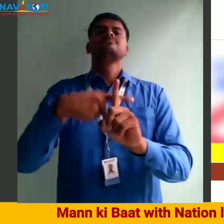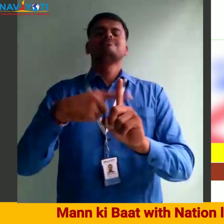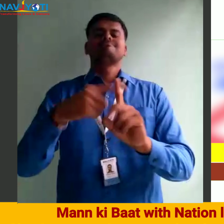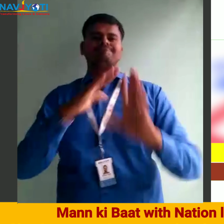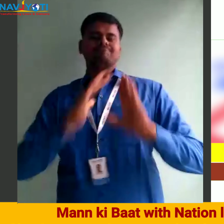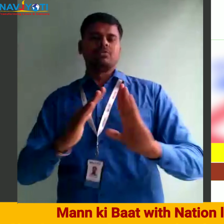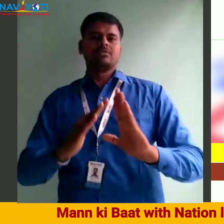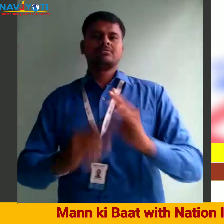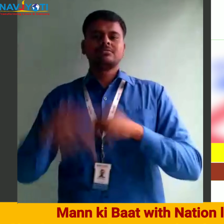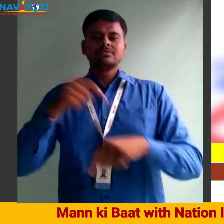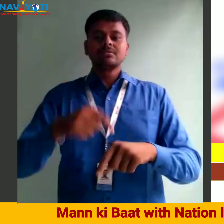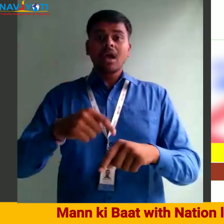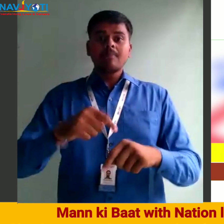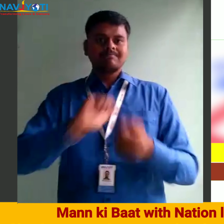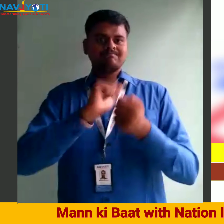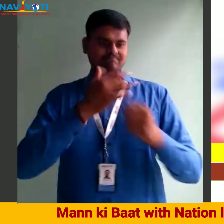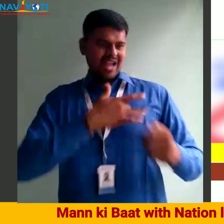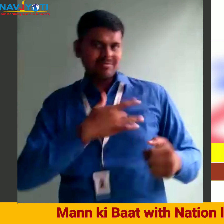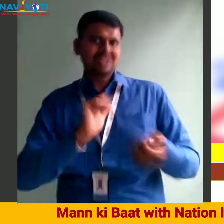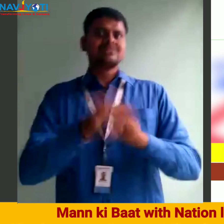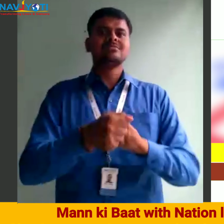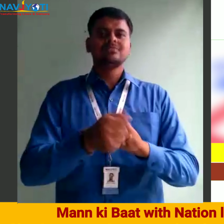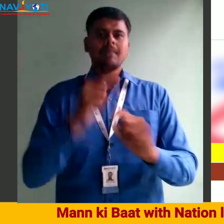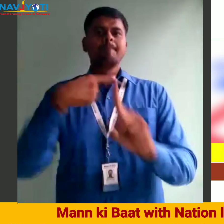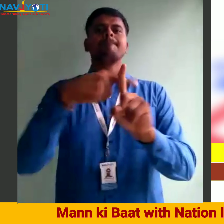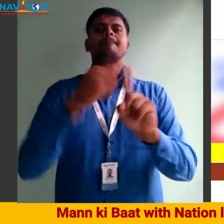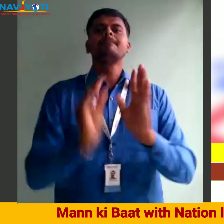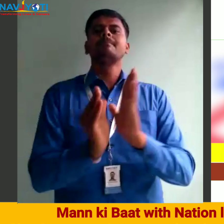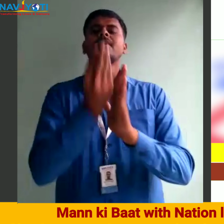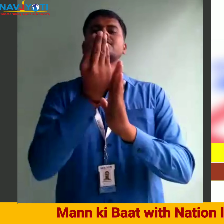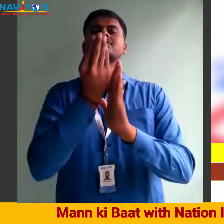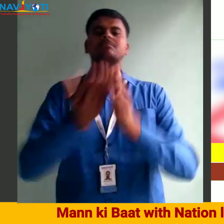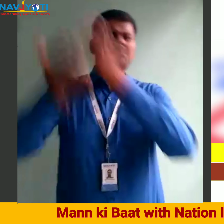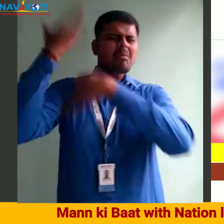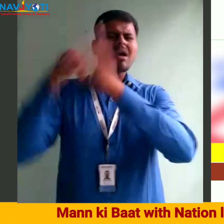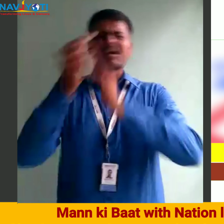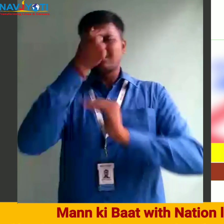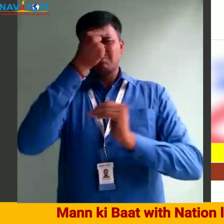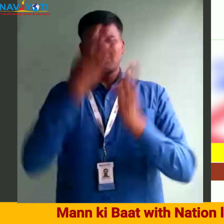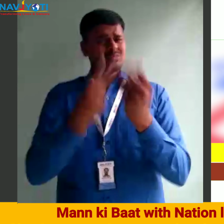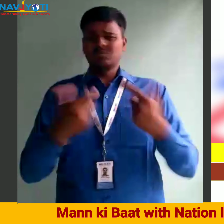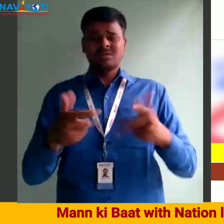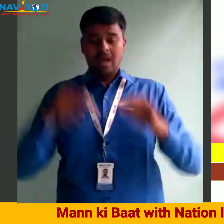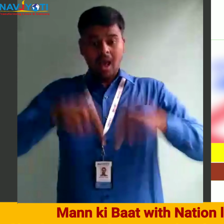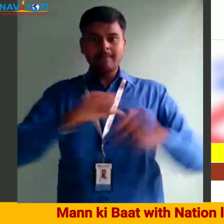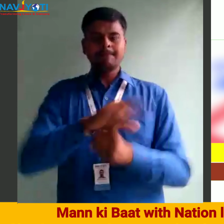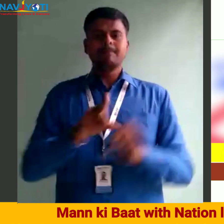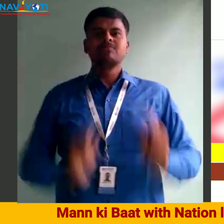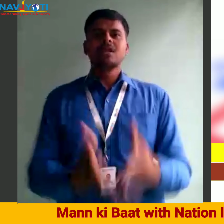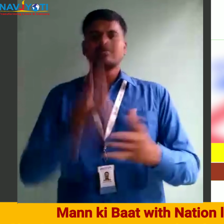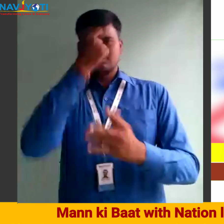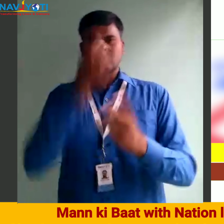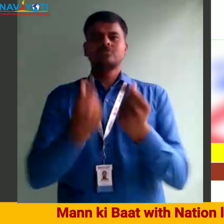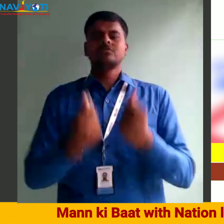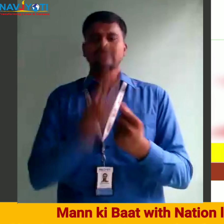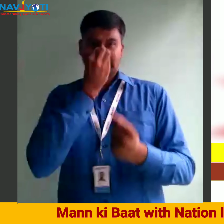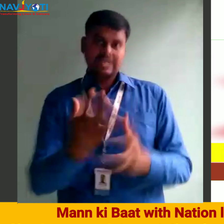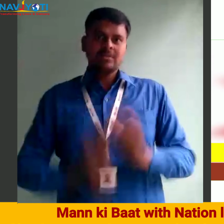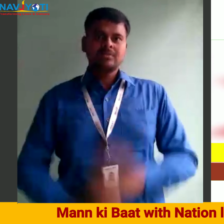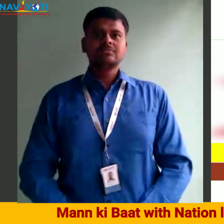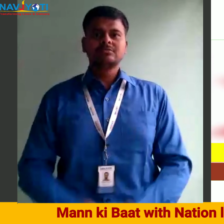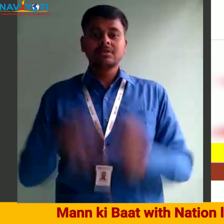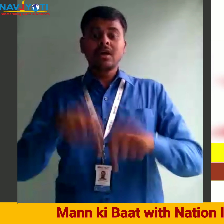बना हुआ था। ये स्वच्छता और स्वास्थ्य को गंभीर चुनौती भी देता था। वैसे एक तरह से देखें तो